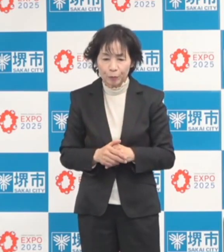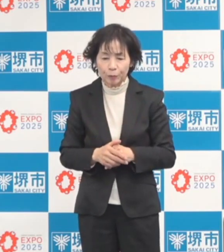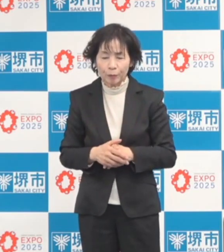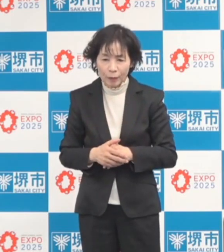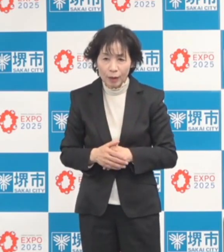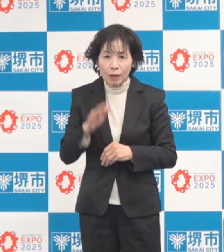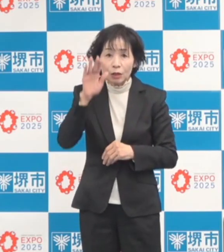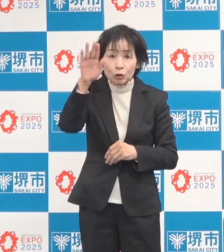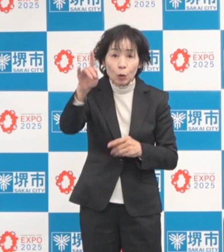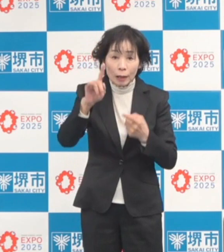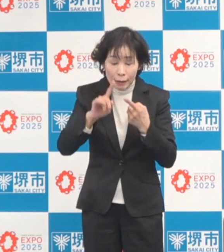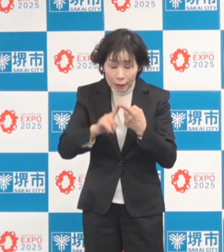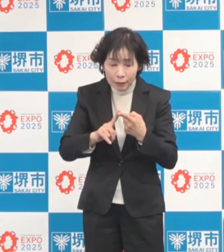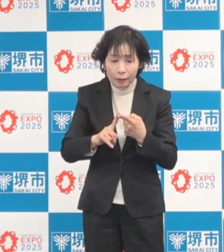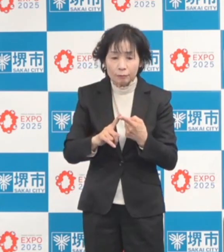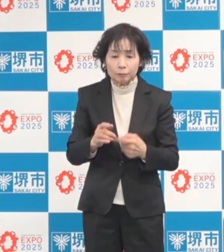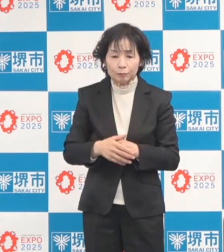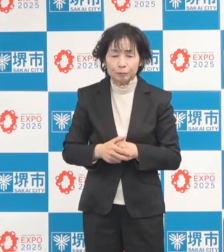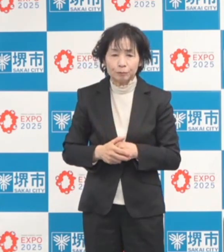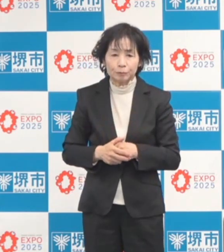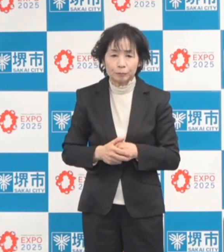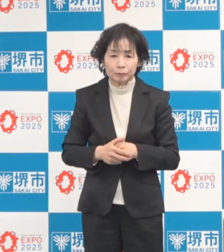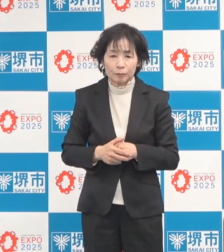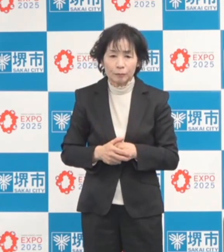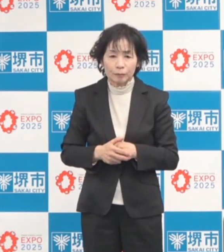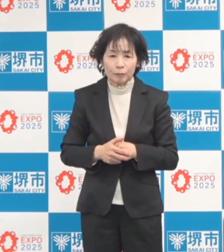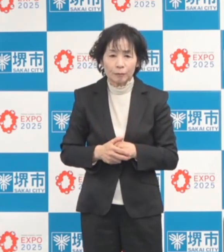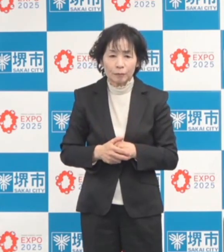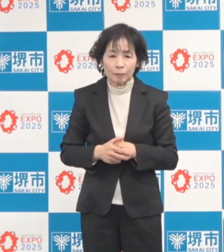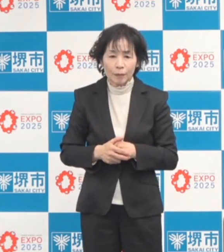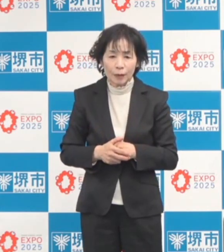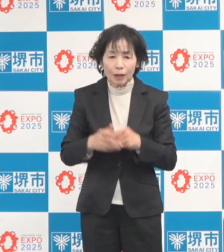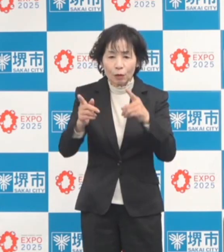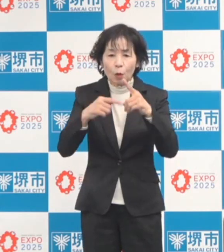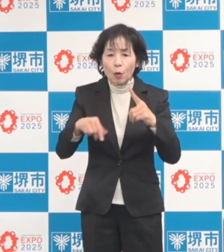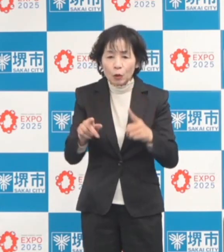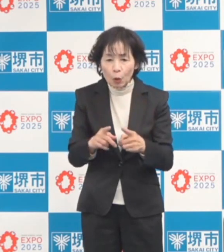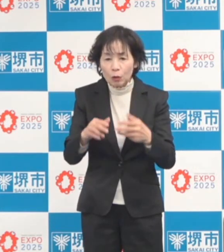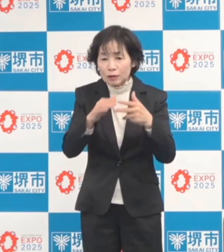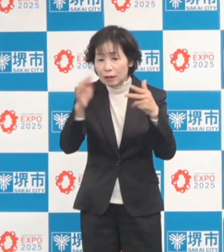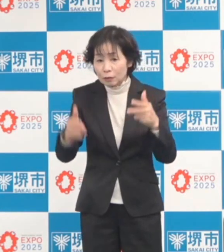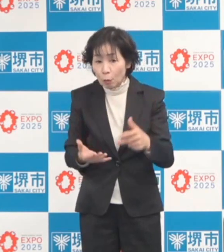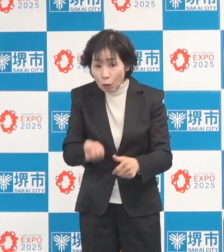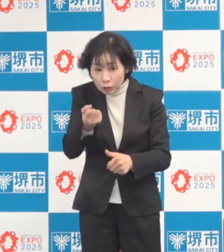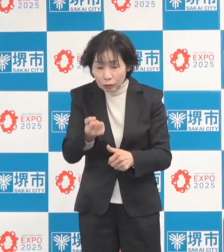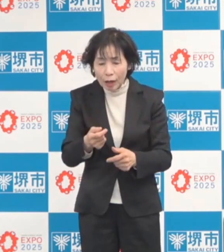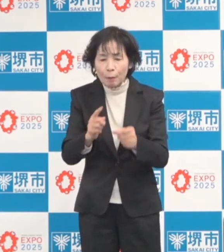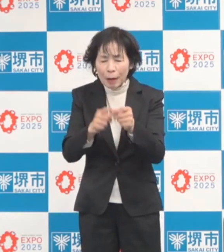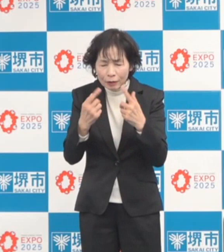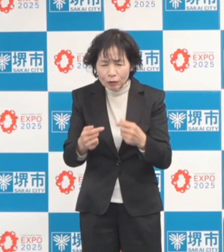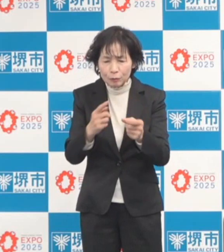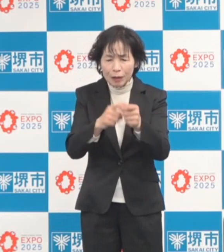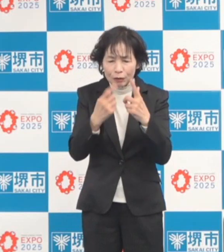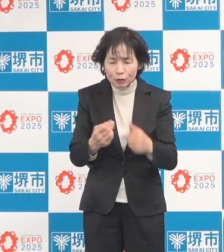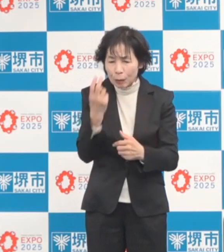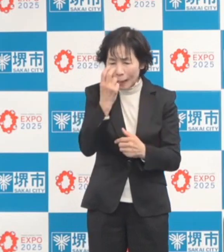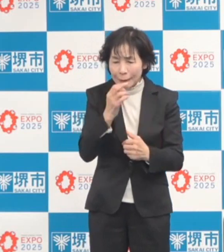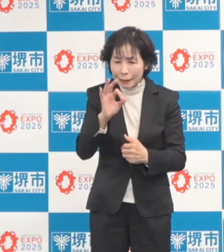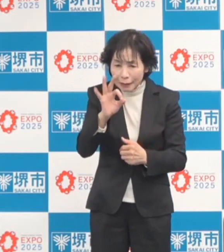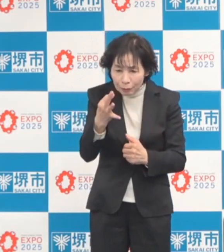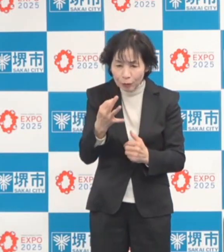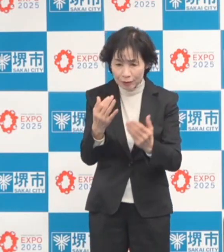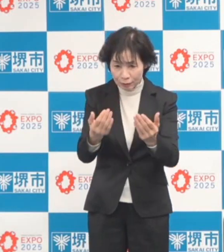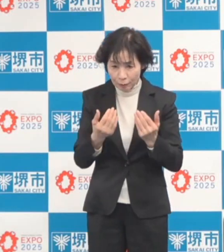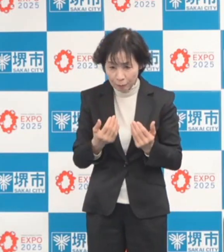将来的な公共施設を持つということは 毎年毎年の管理費も必要です